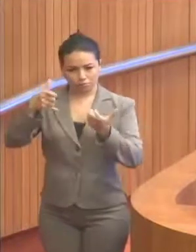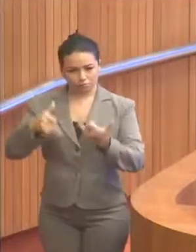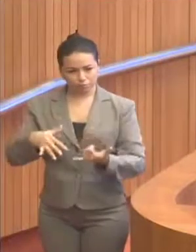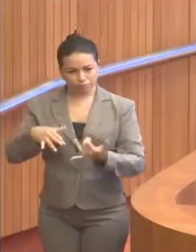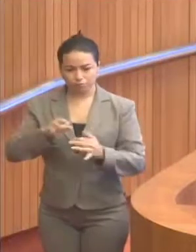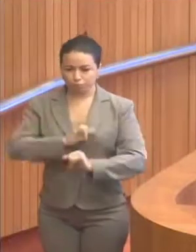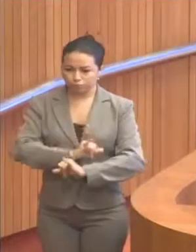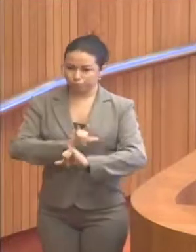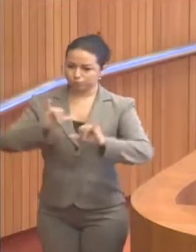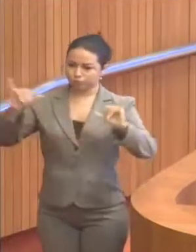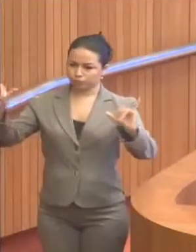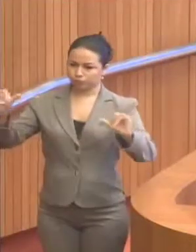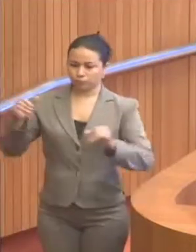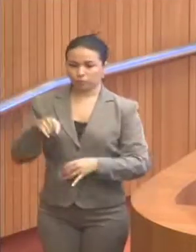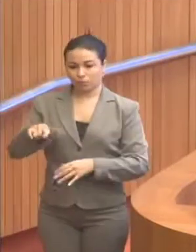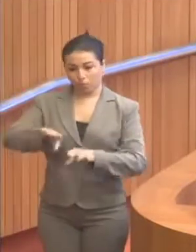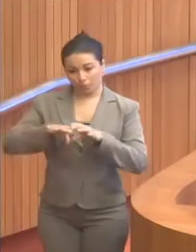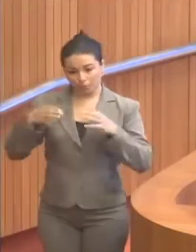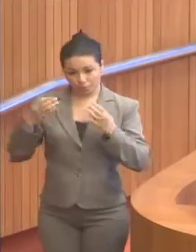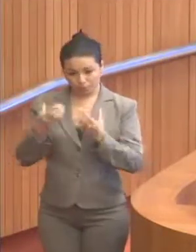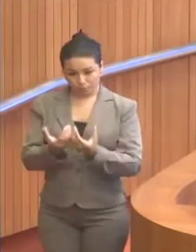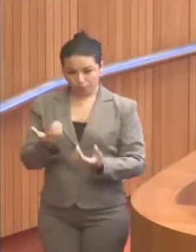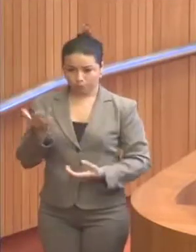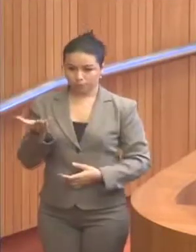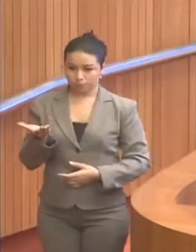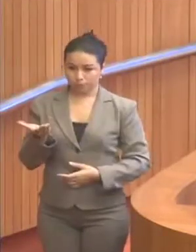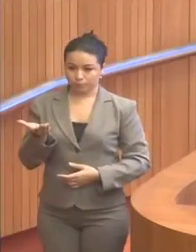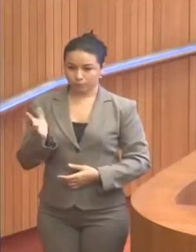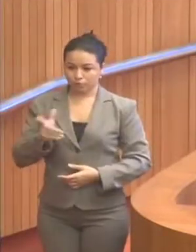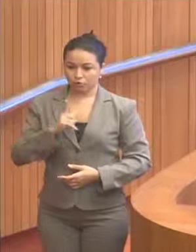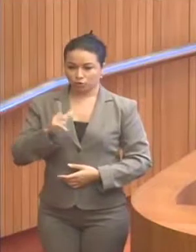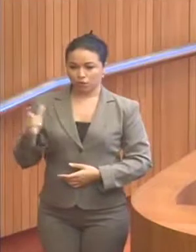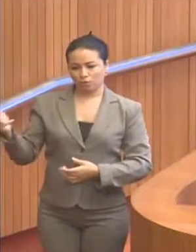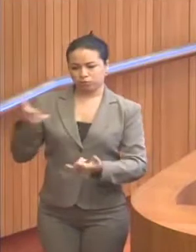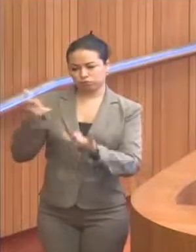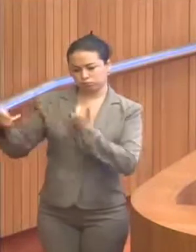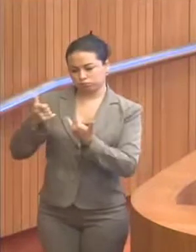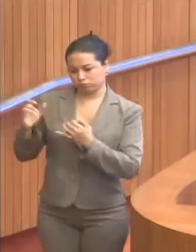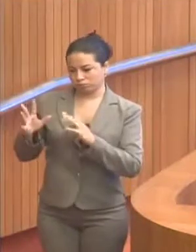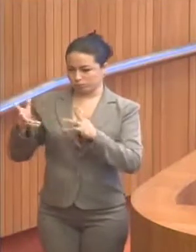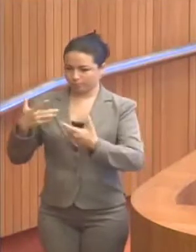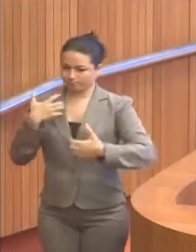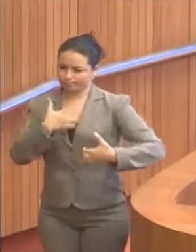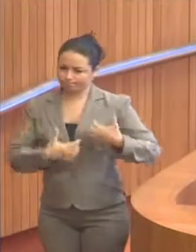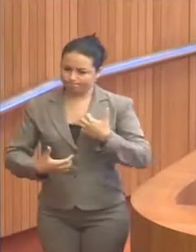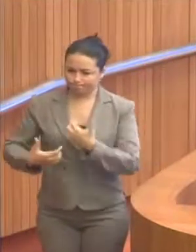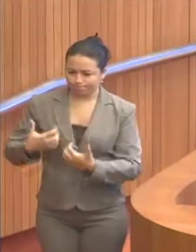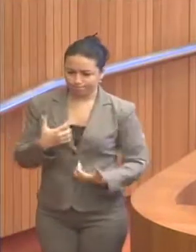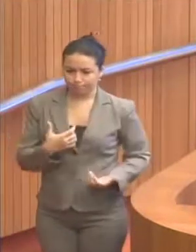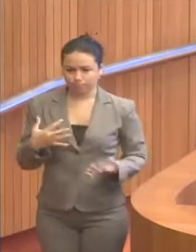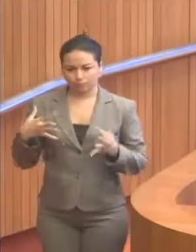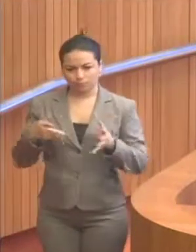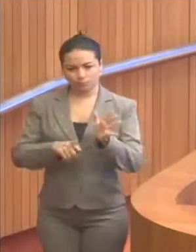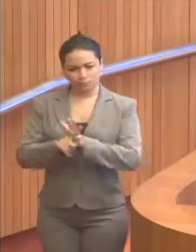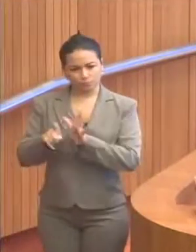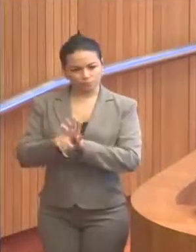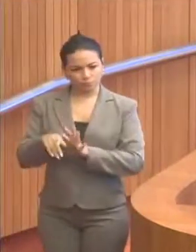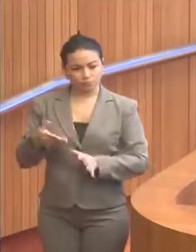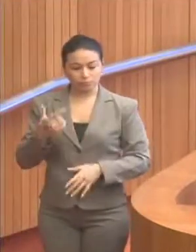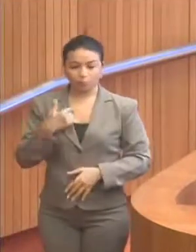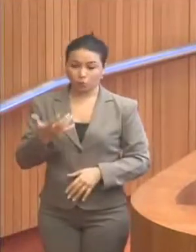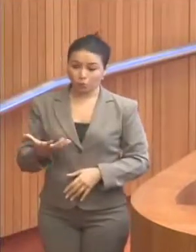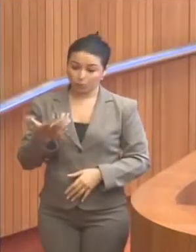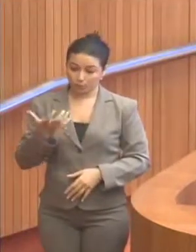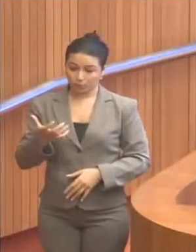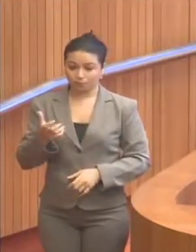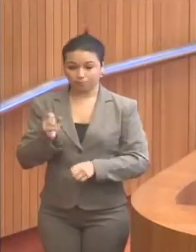sendo porta-voz da comunidade que me transmitiu toda essa indignação e todos esses questionamentos. E eu